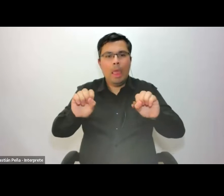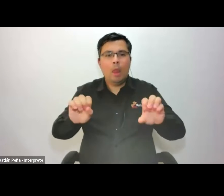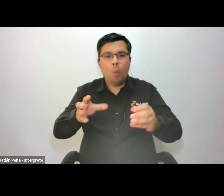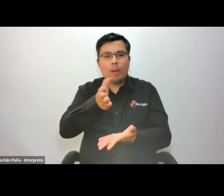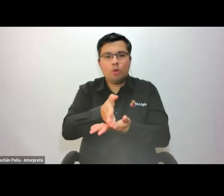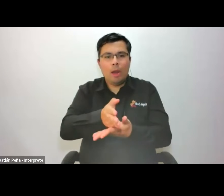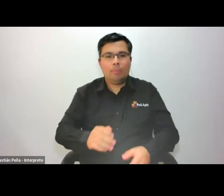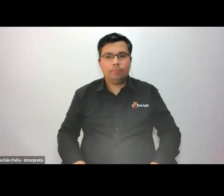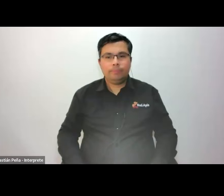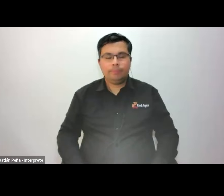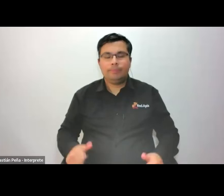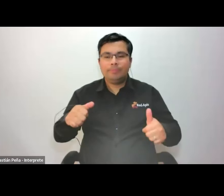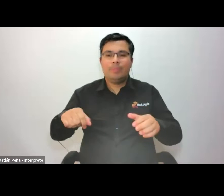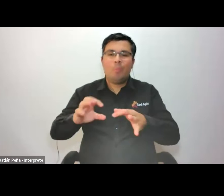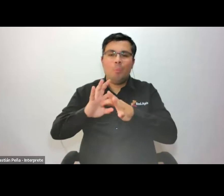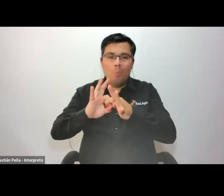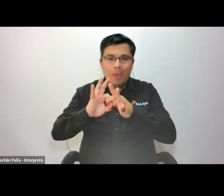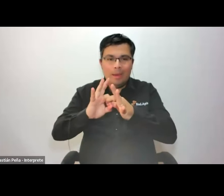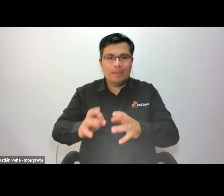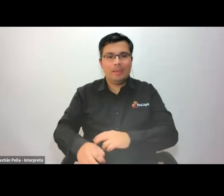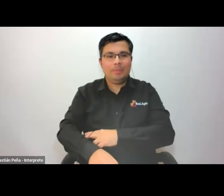Muchas gracias, Aarón.